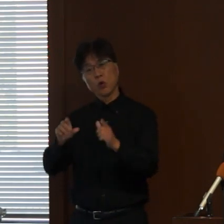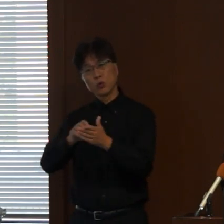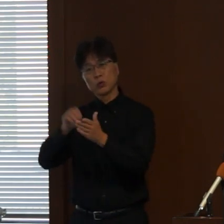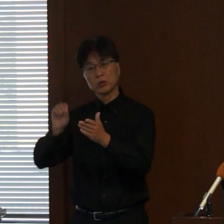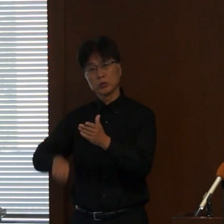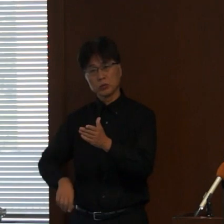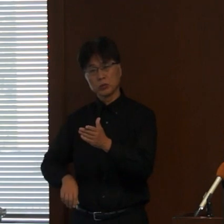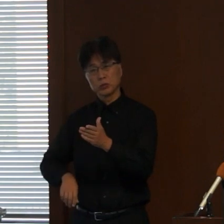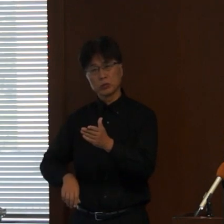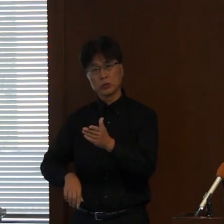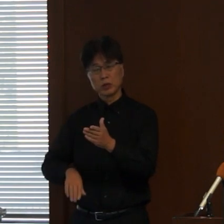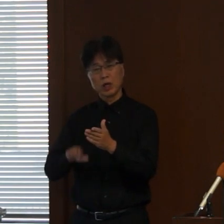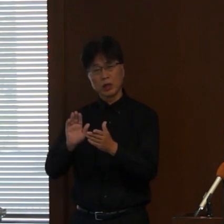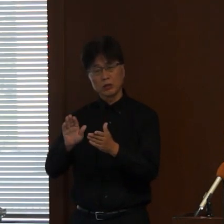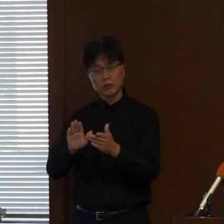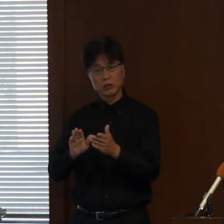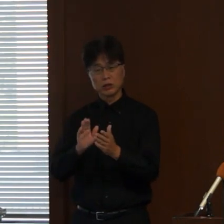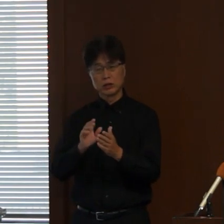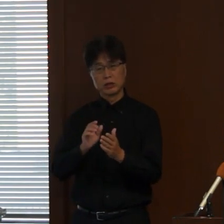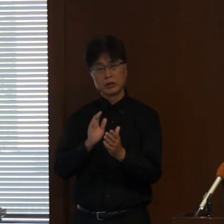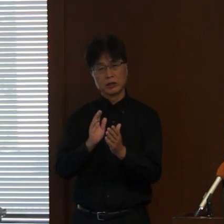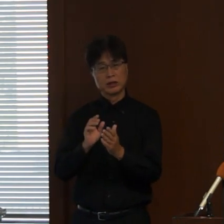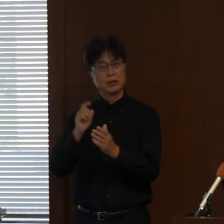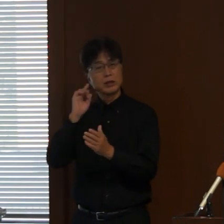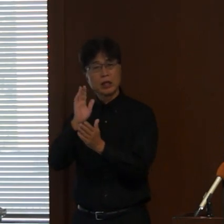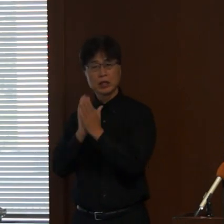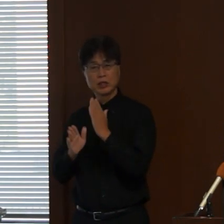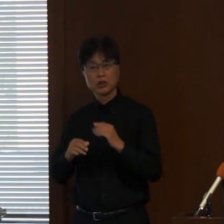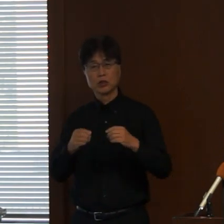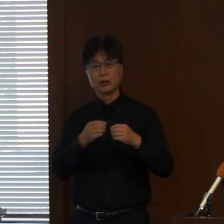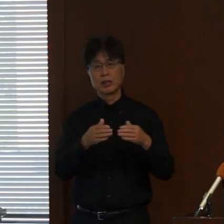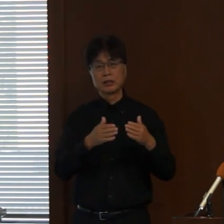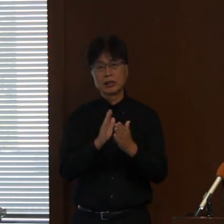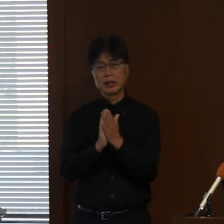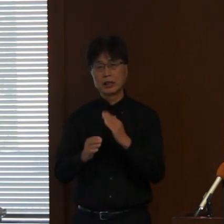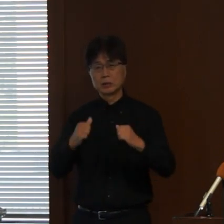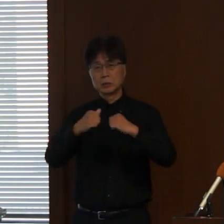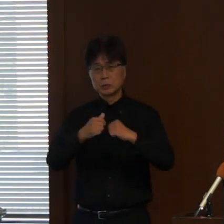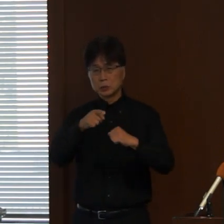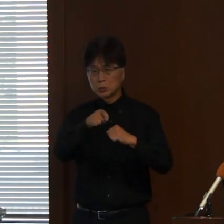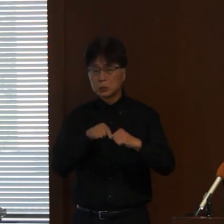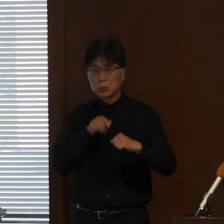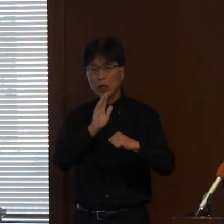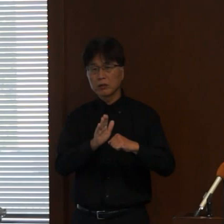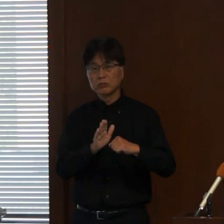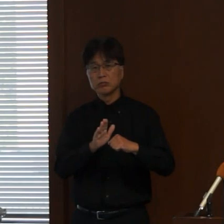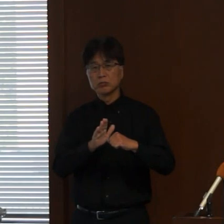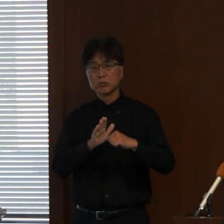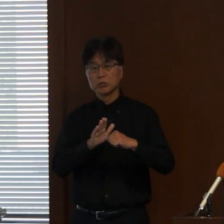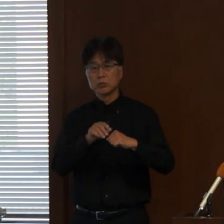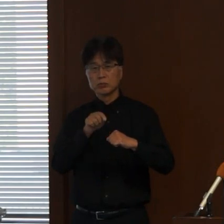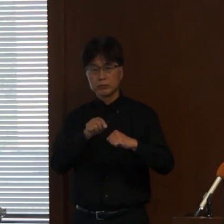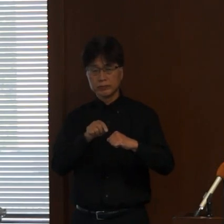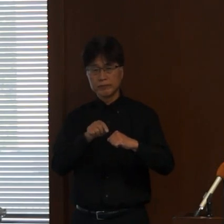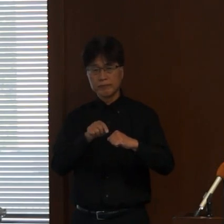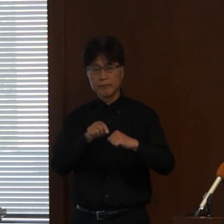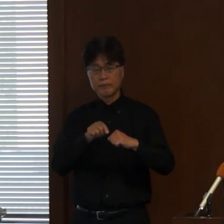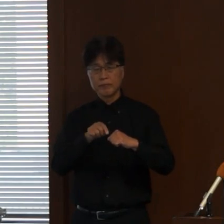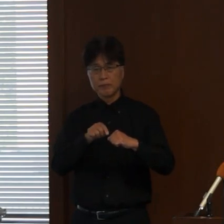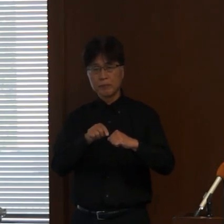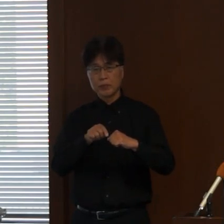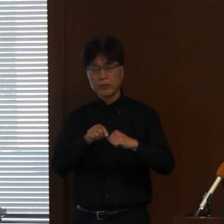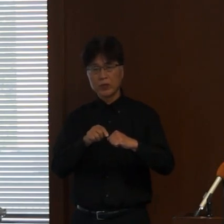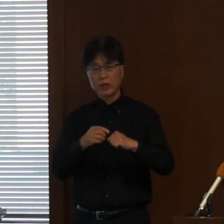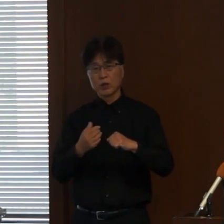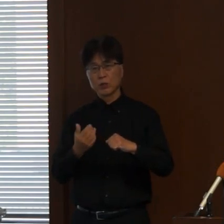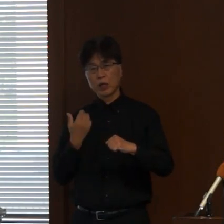おむねの県が。だから例えばじゃあ佐賀県と長崎県の県境っていうのがありますけれども、そこに今まで